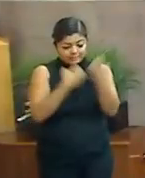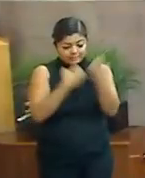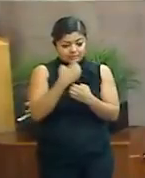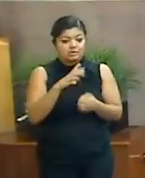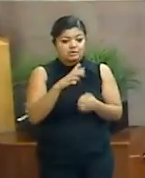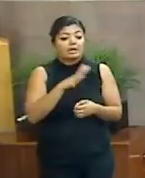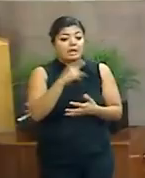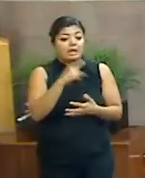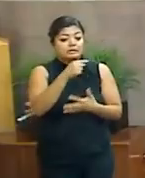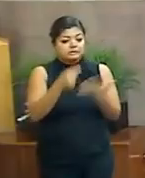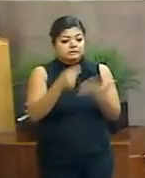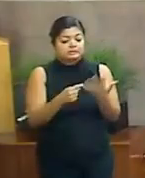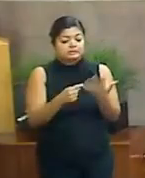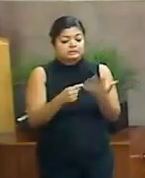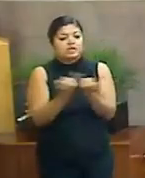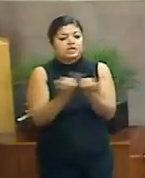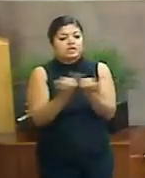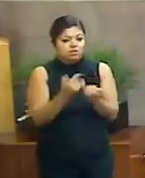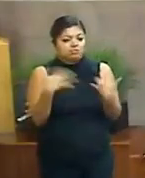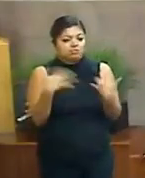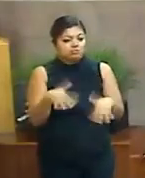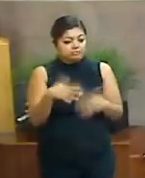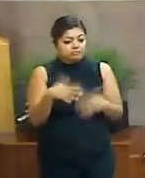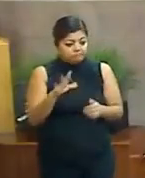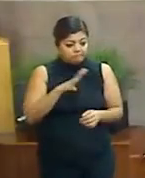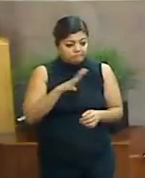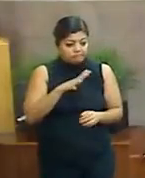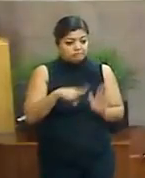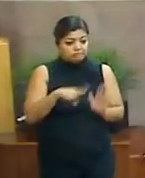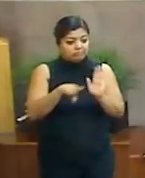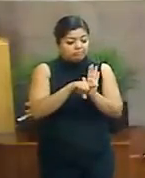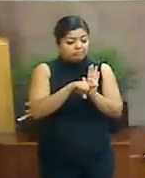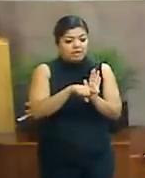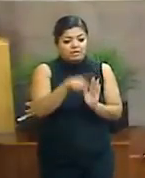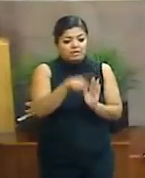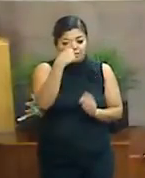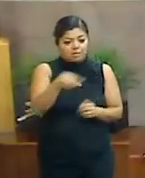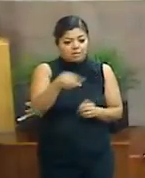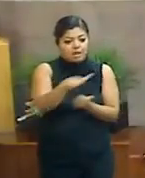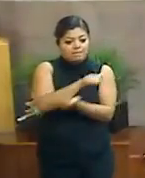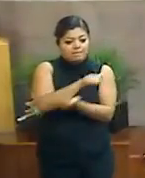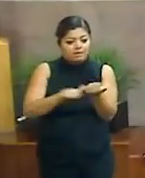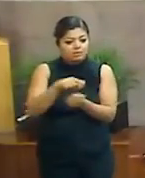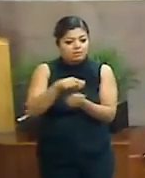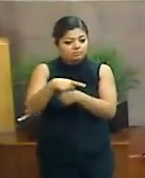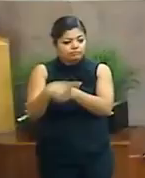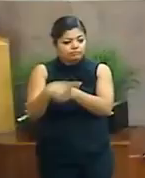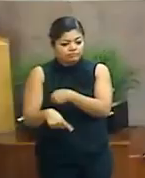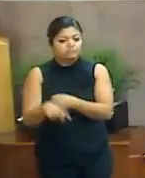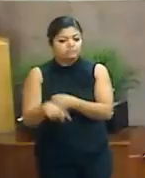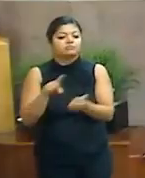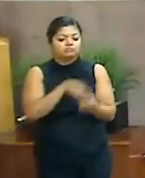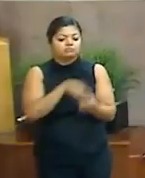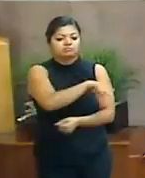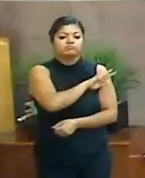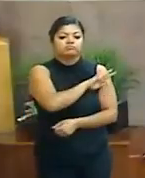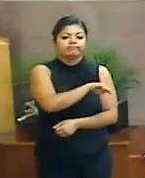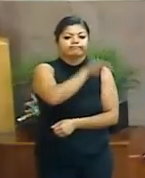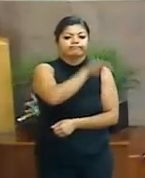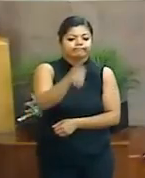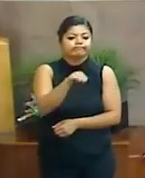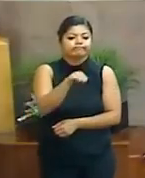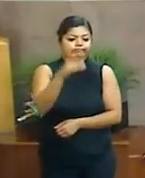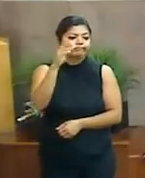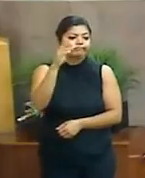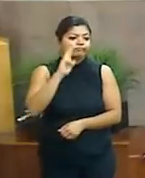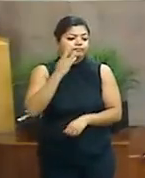en su momento de impactar de manera negativa en el medio ambiente puede ser modificado o revocado por la autoridad competente atenta